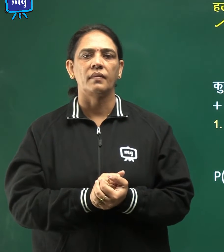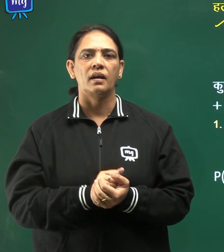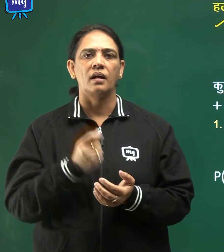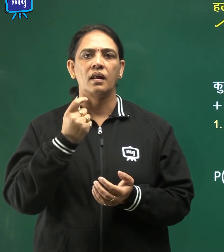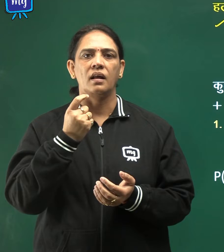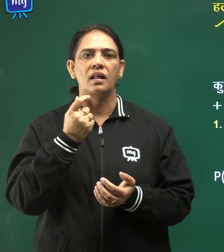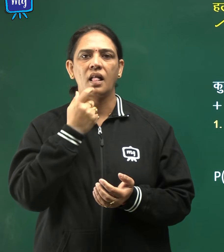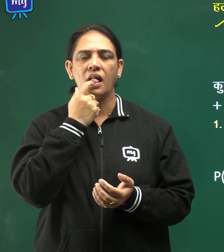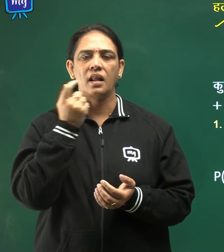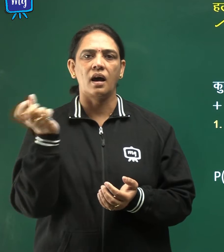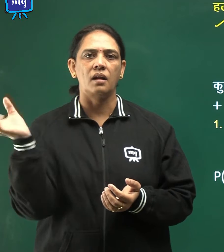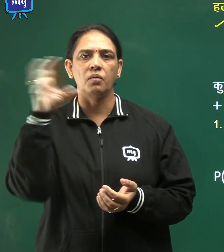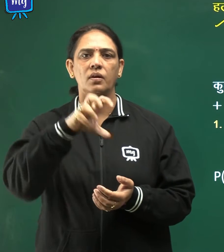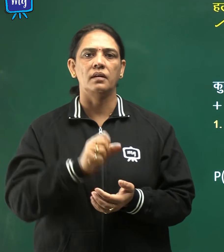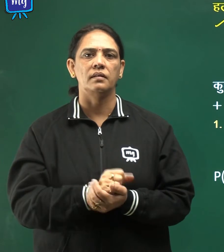गेंद